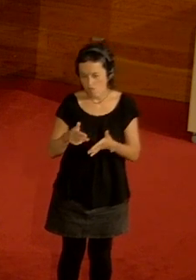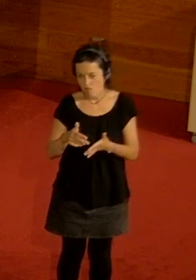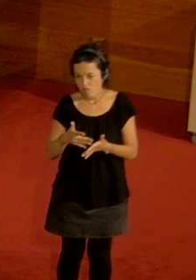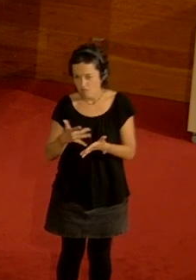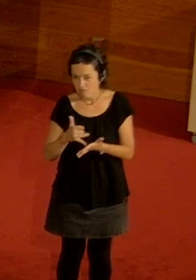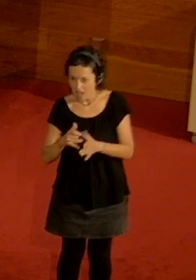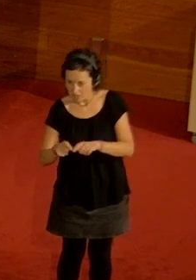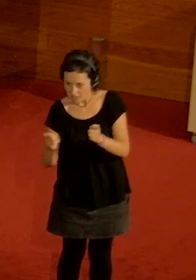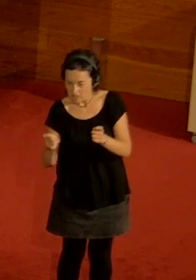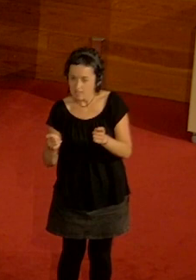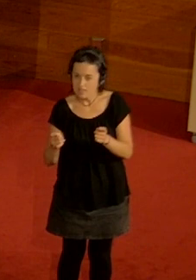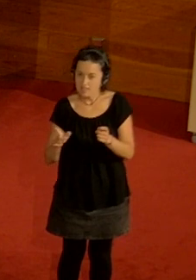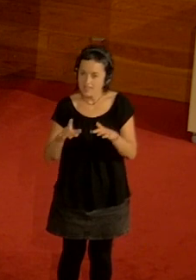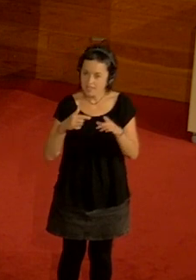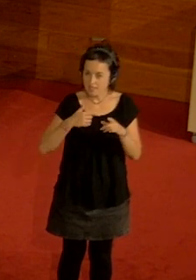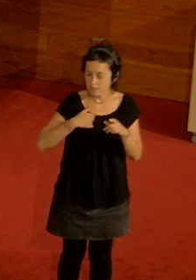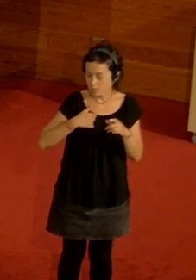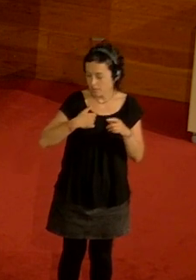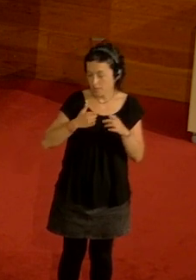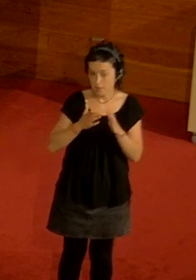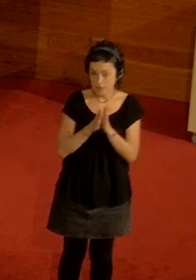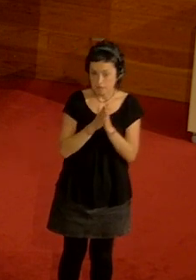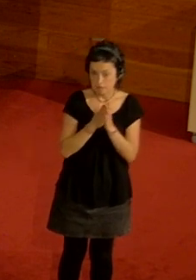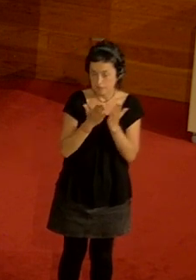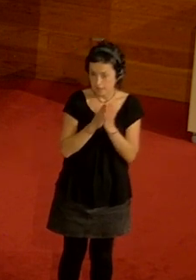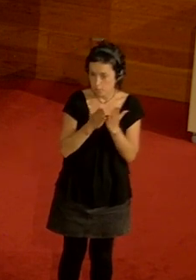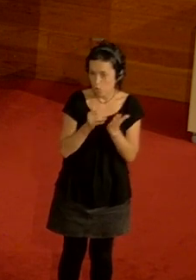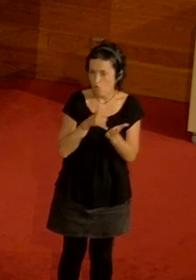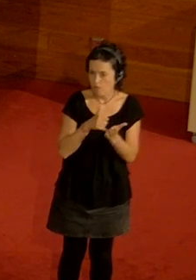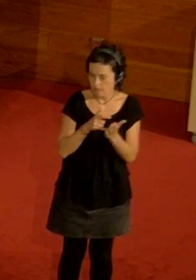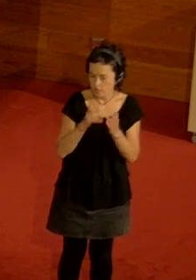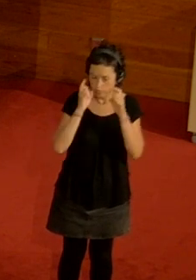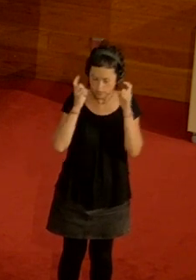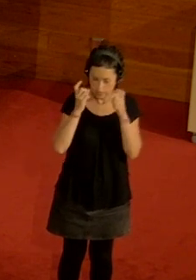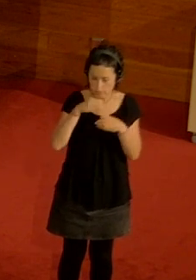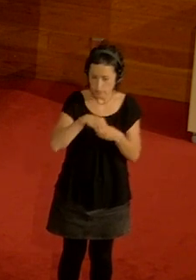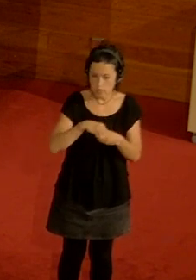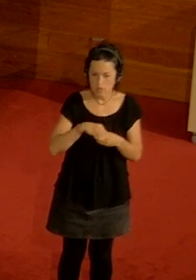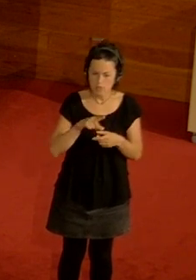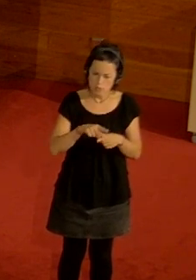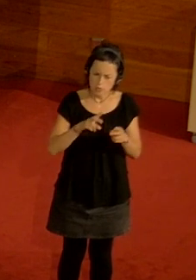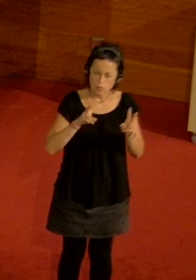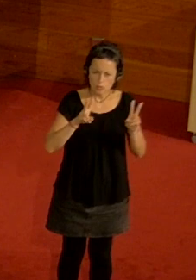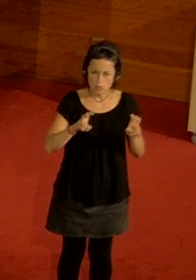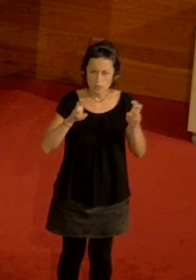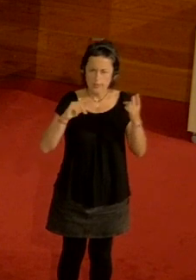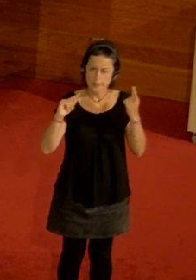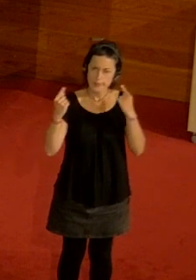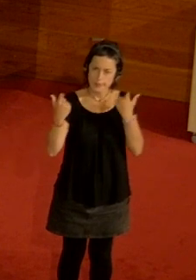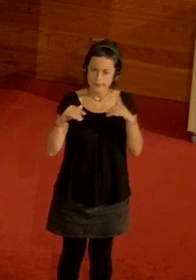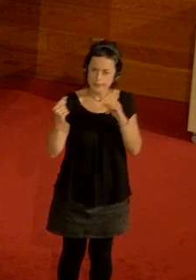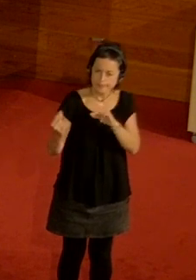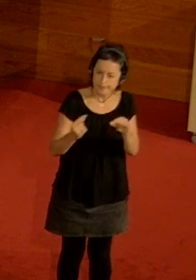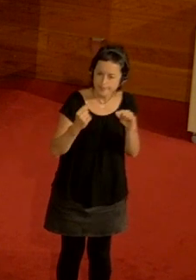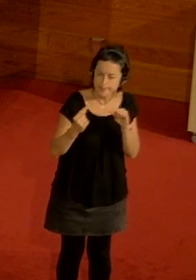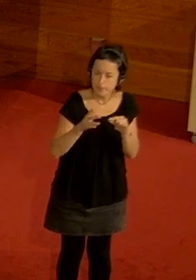también tratar en en mi obra frágiles e ha sido un tema controvertido que durante un tiempo a muchas personas